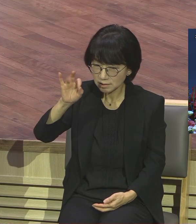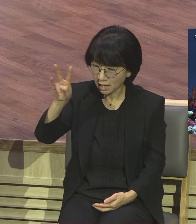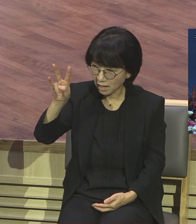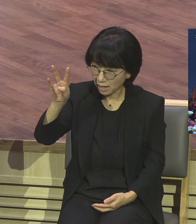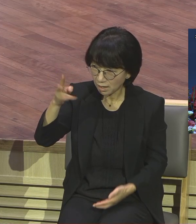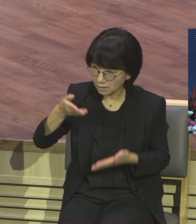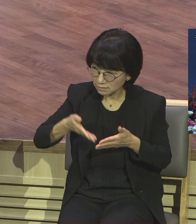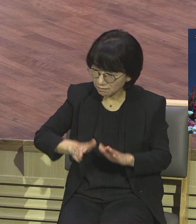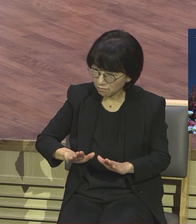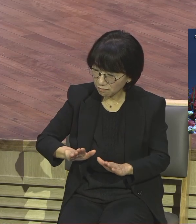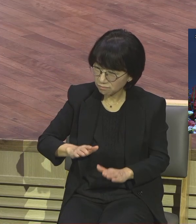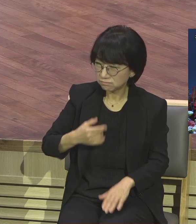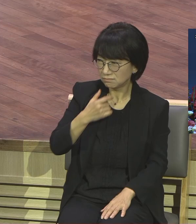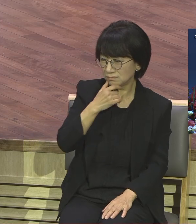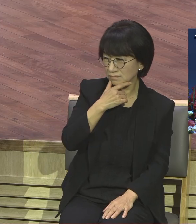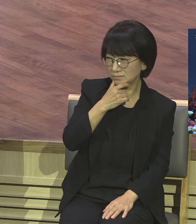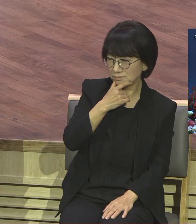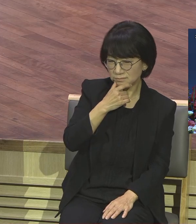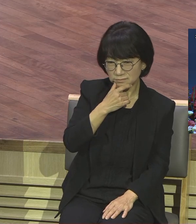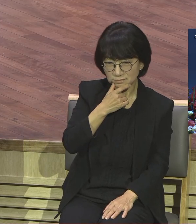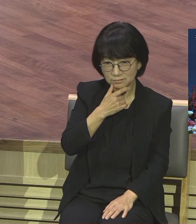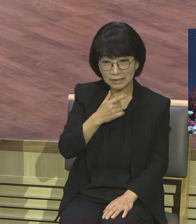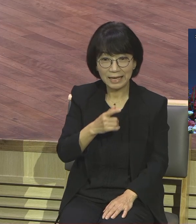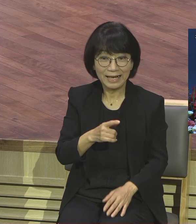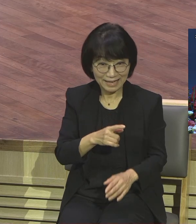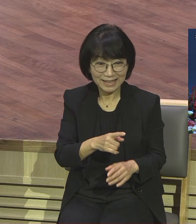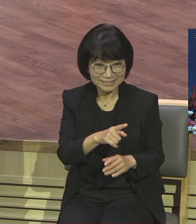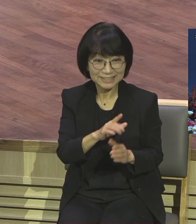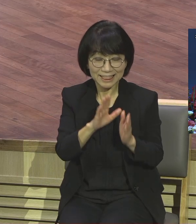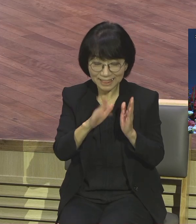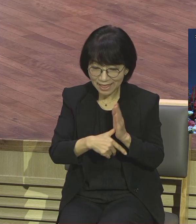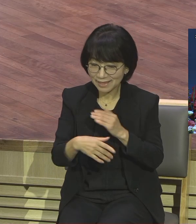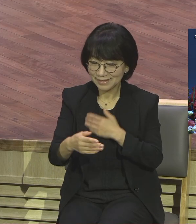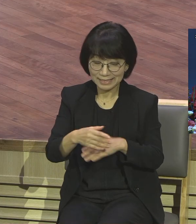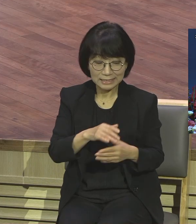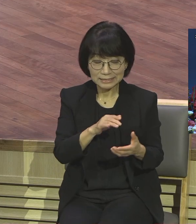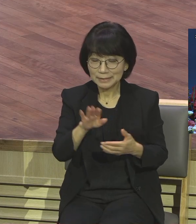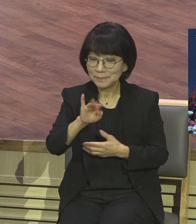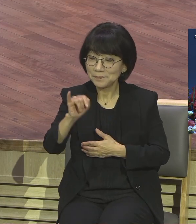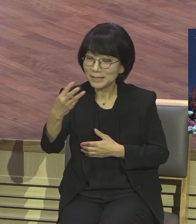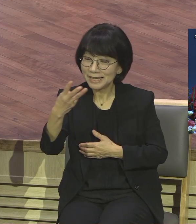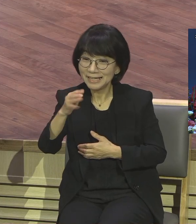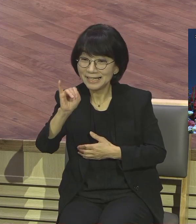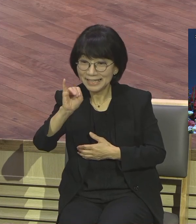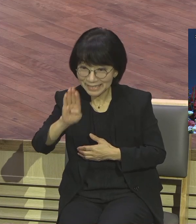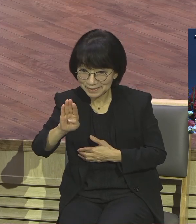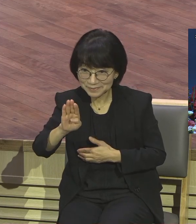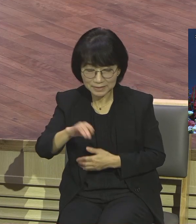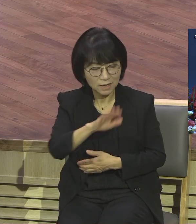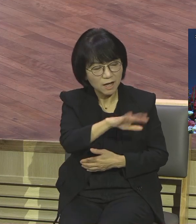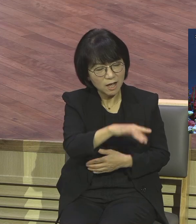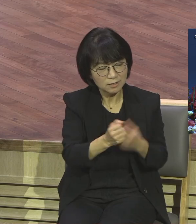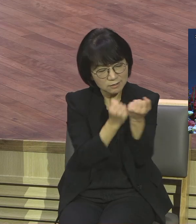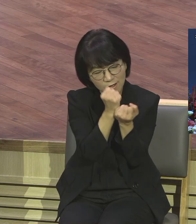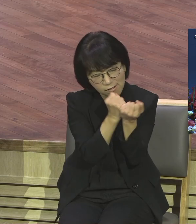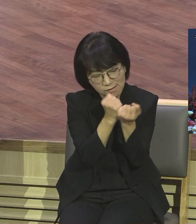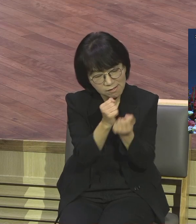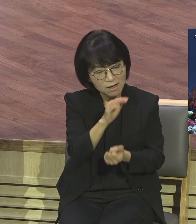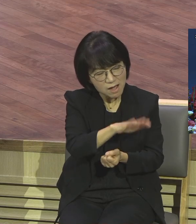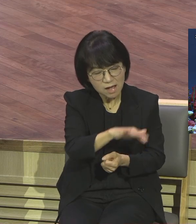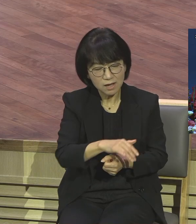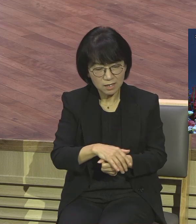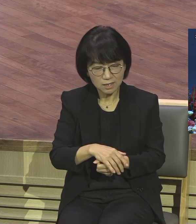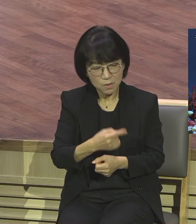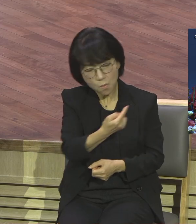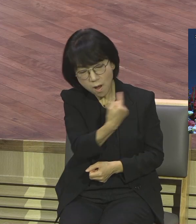듣도 보지 못한 예언도 없는 그 현장에. 그런데 빌립은 이런 바돌로매에게 이렇게 말합니다.